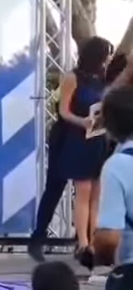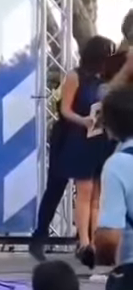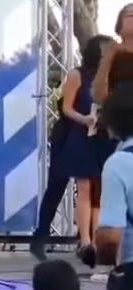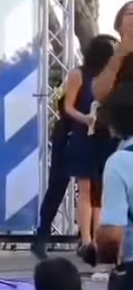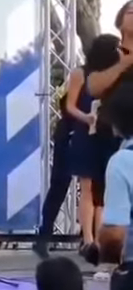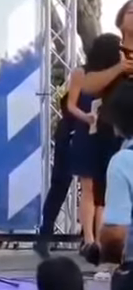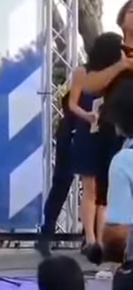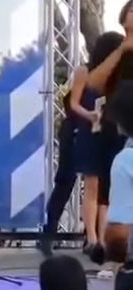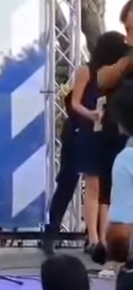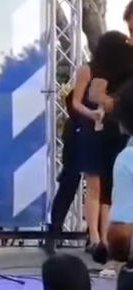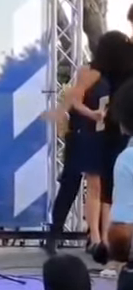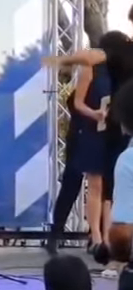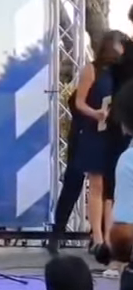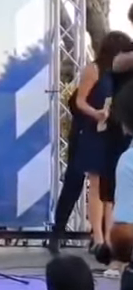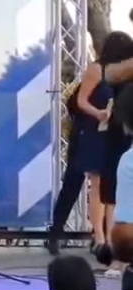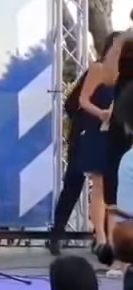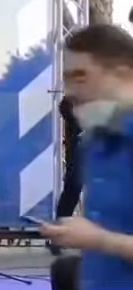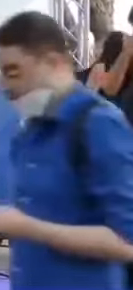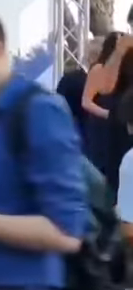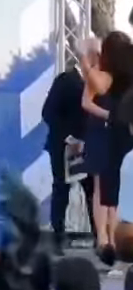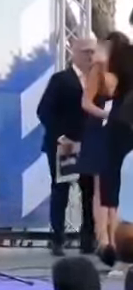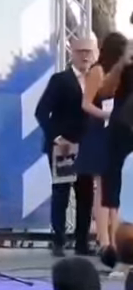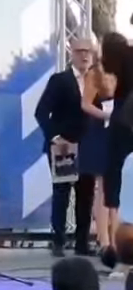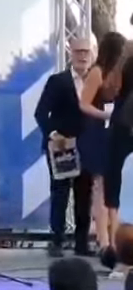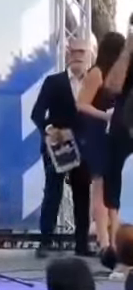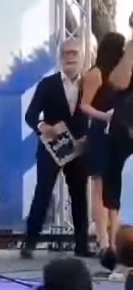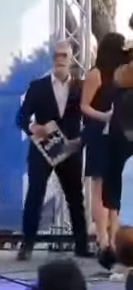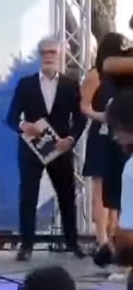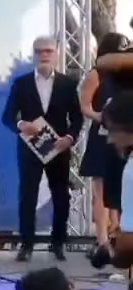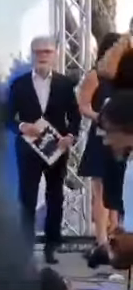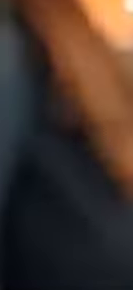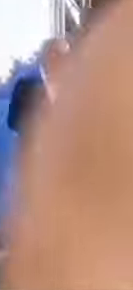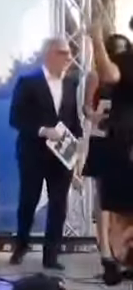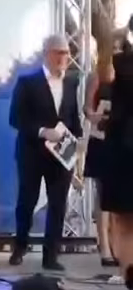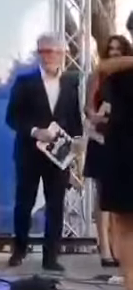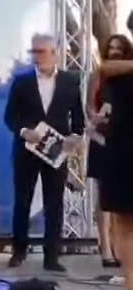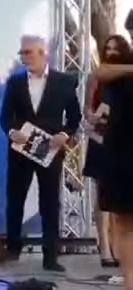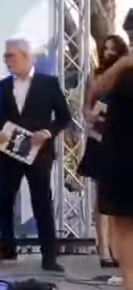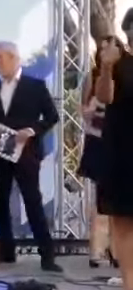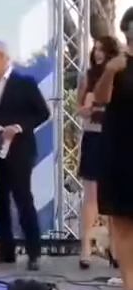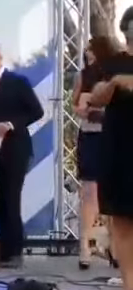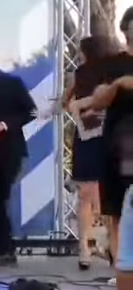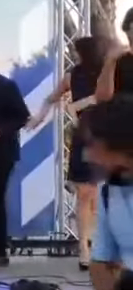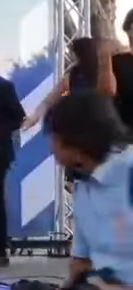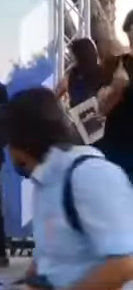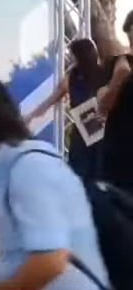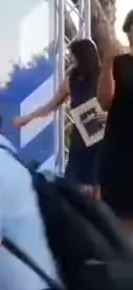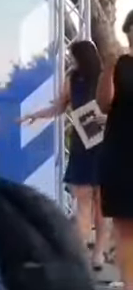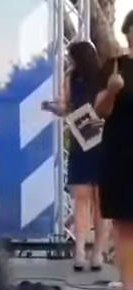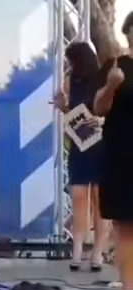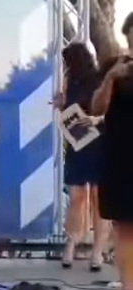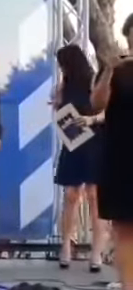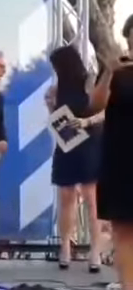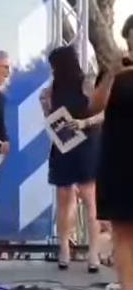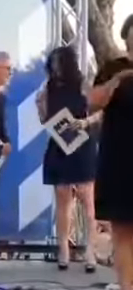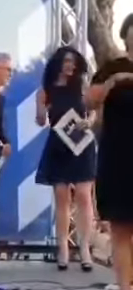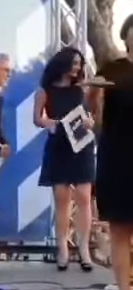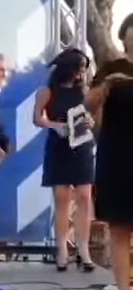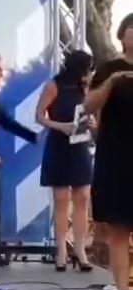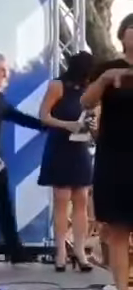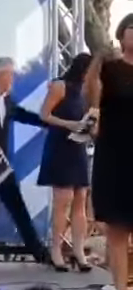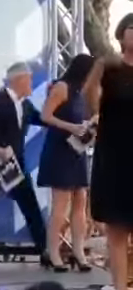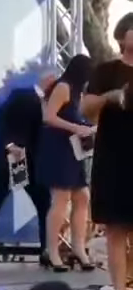questa piazza si è scaldata nel vero senso della parola in questa ora che ti attende, ma nessuno si è mosso da